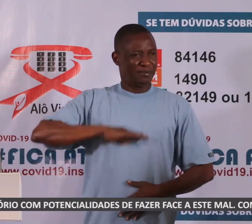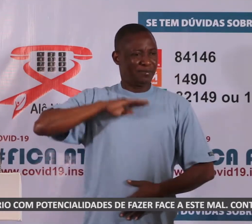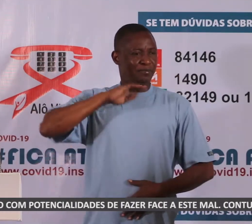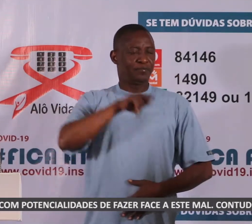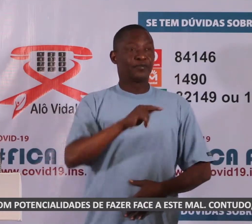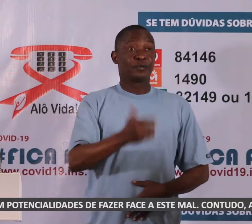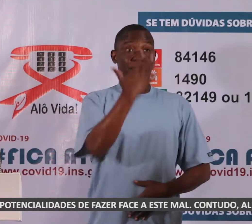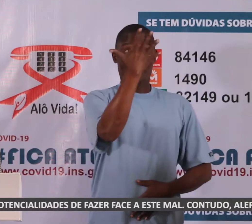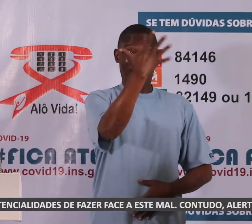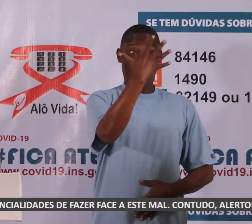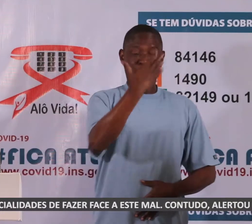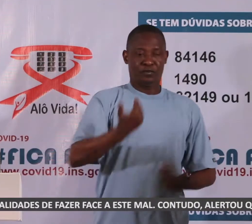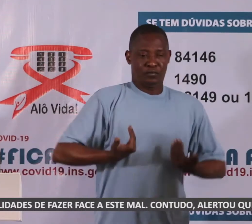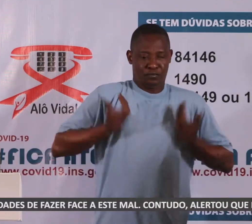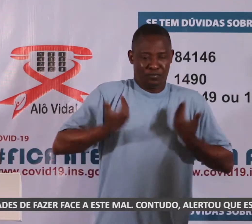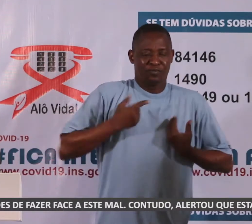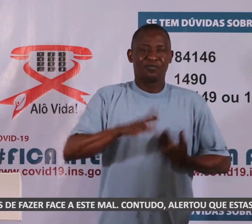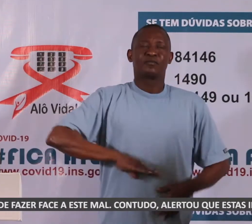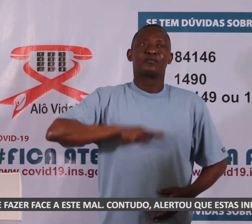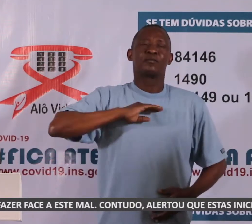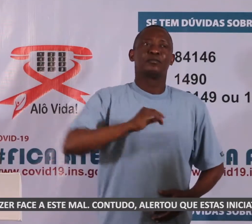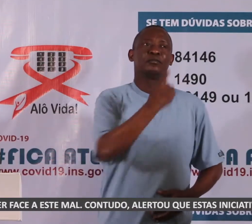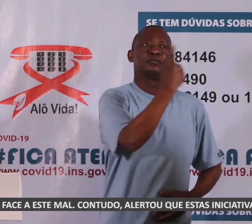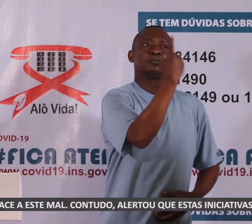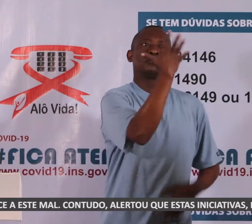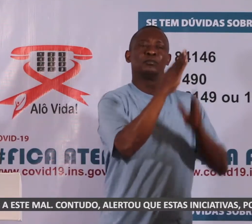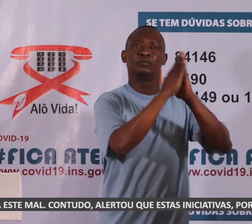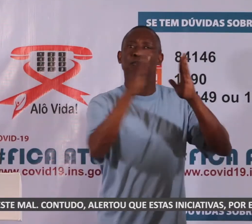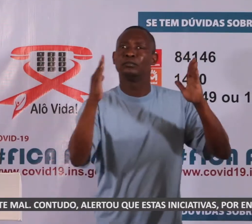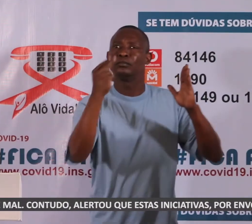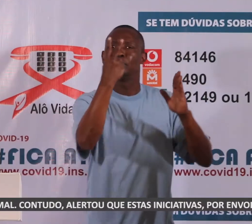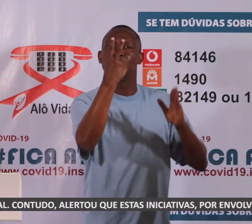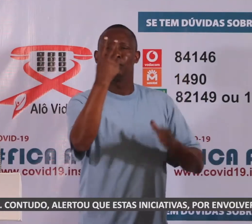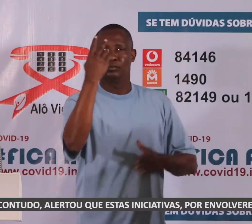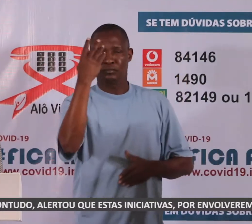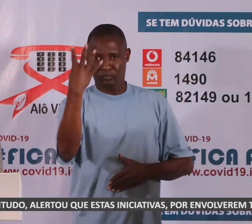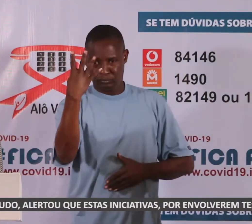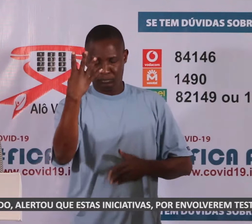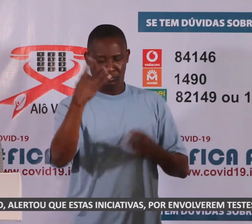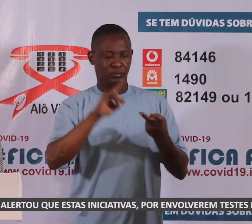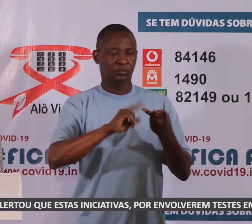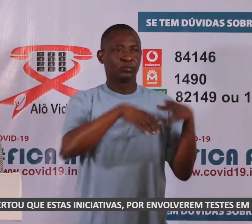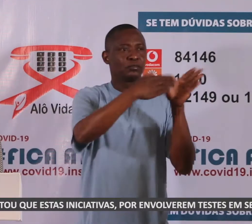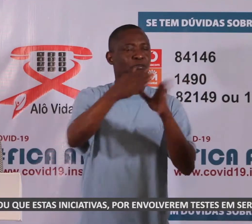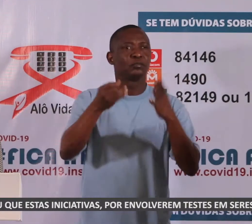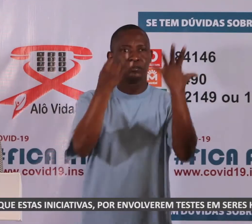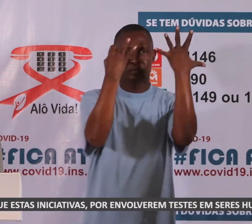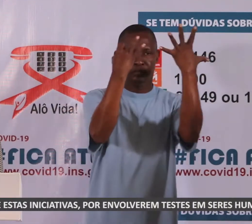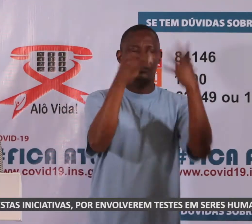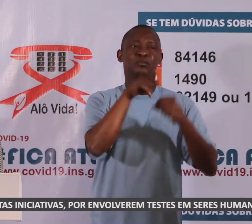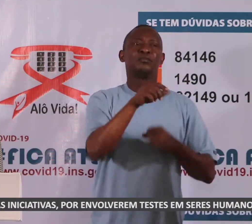na faixa etária dos 15 aos 24 anos, 7 casos estão na faixa etária dos 25 aos 34